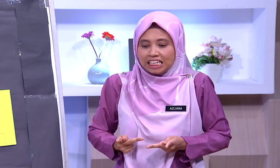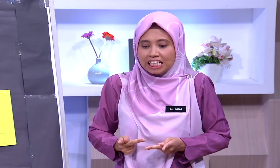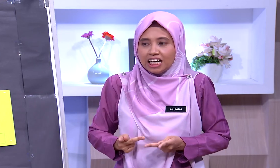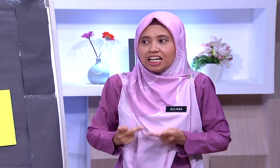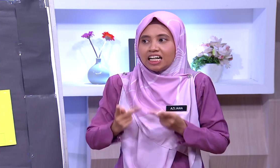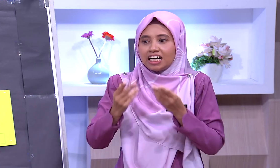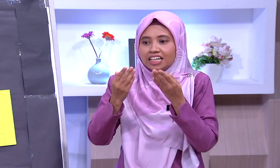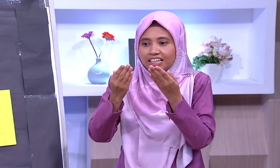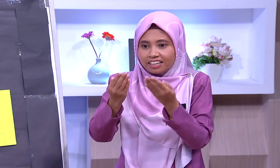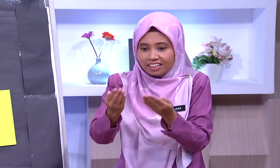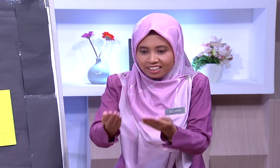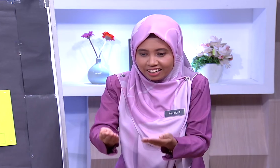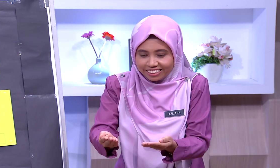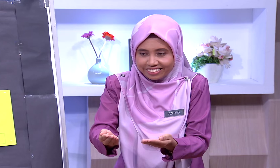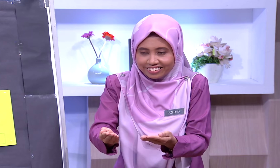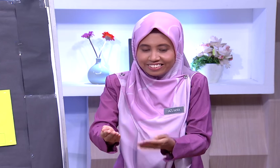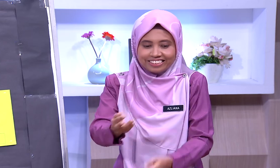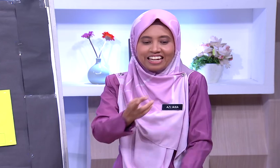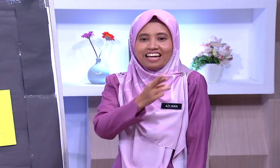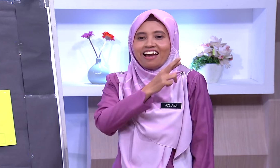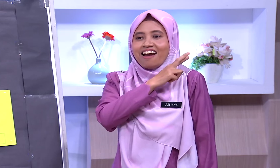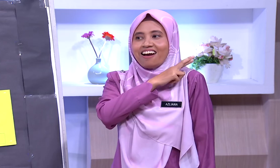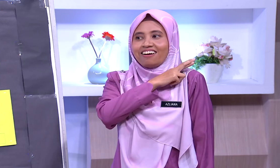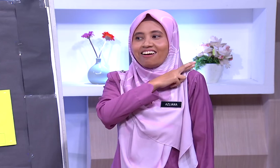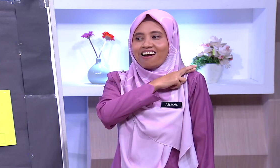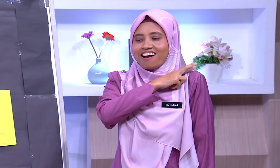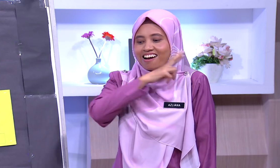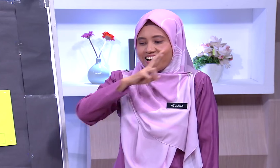Kurnia Ken akhir aja kita kah